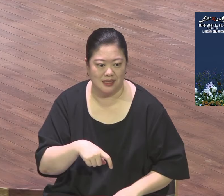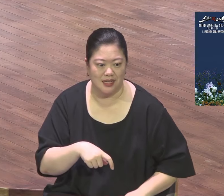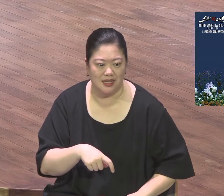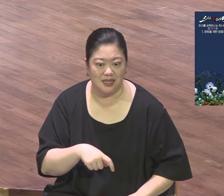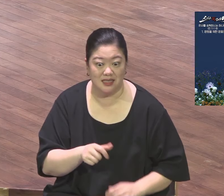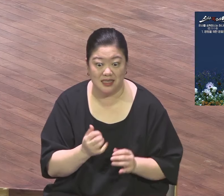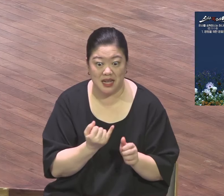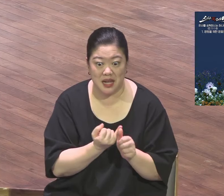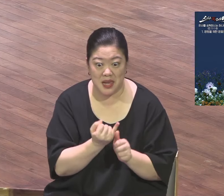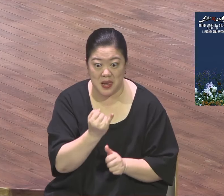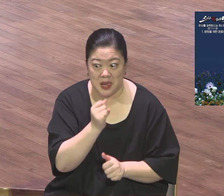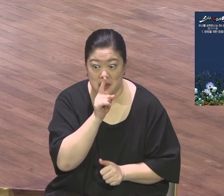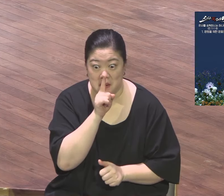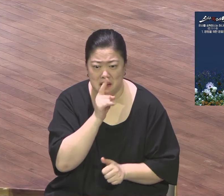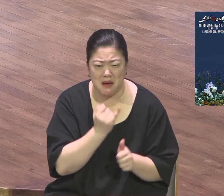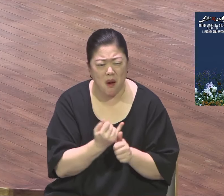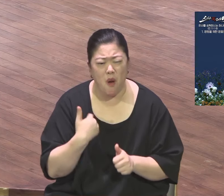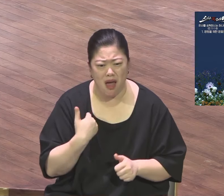그렇게